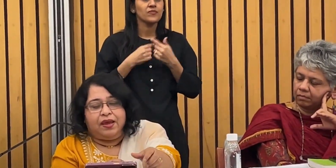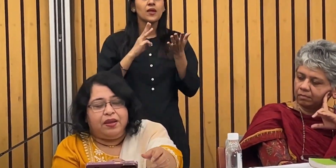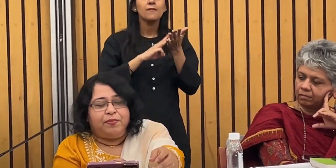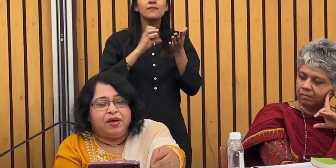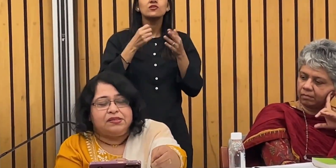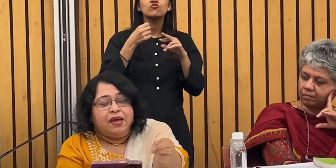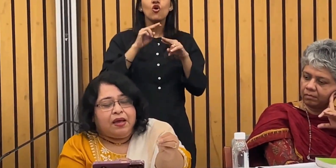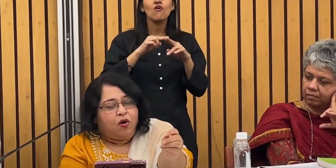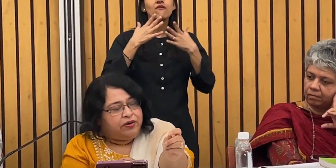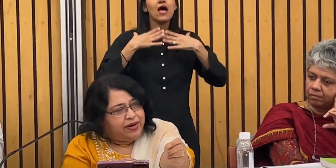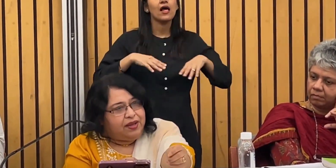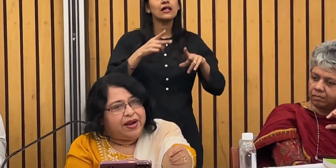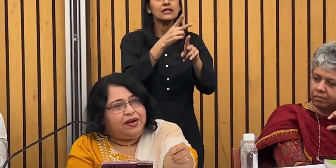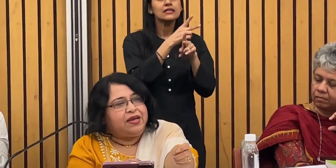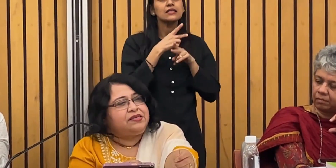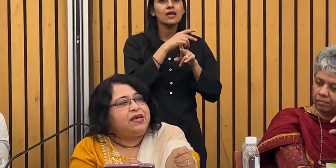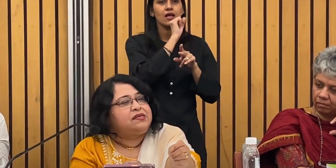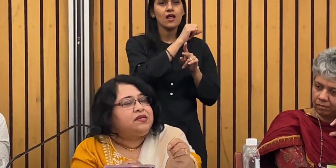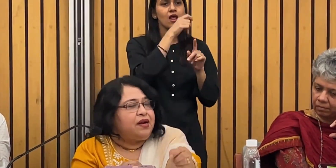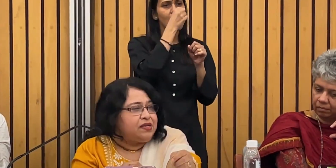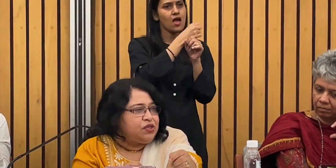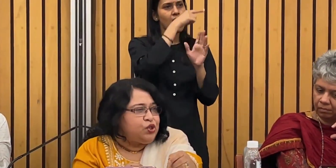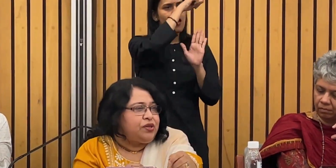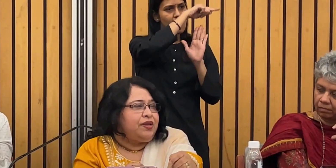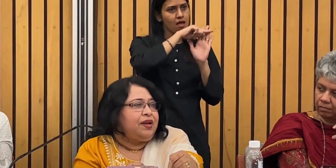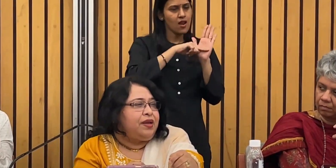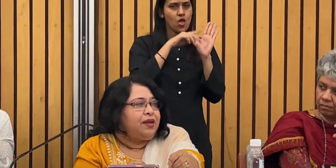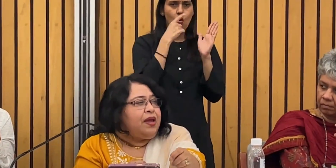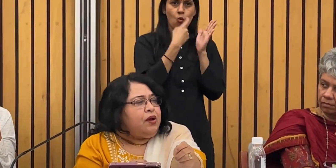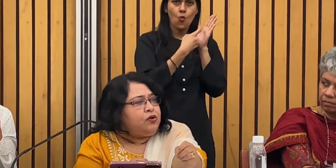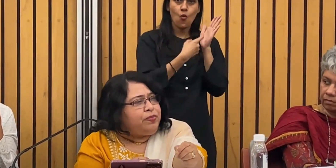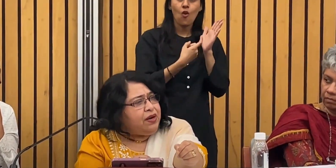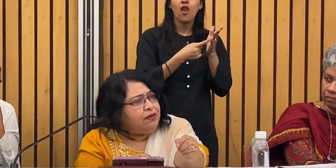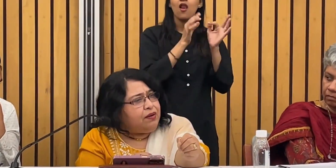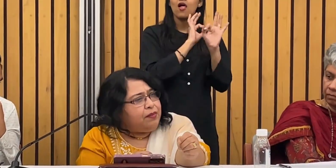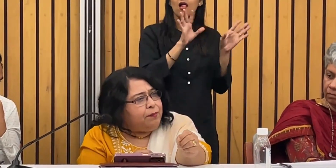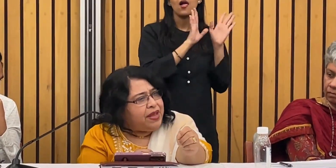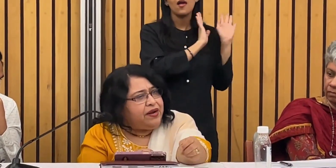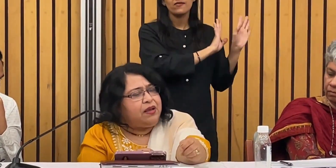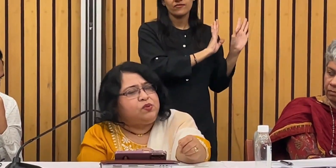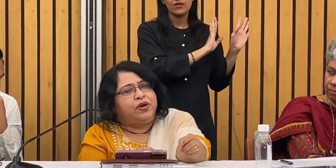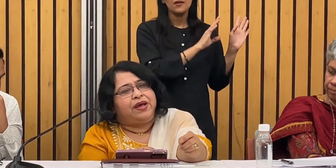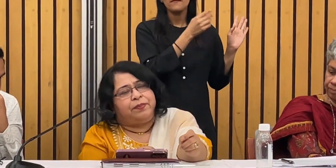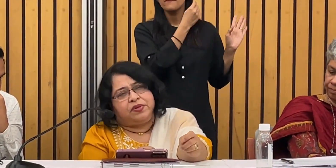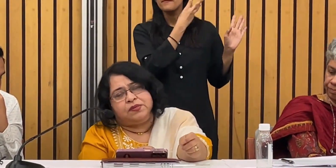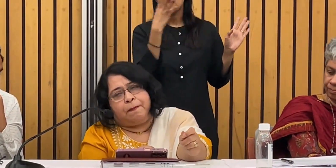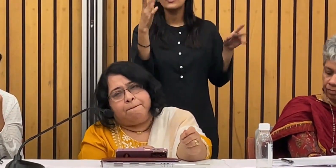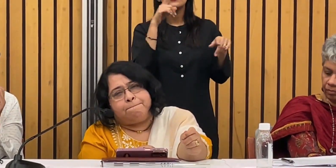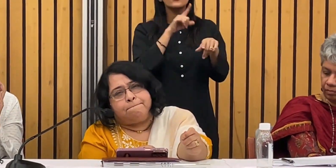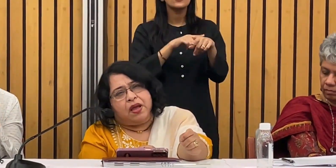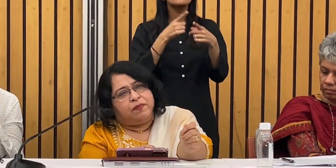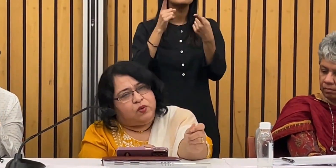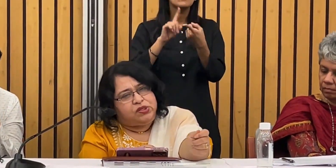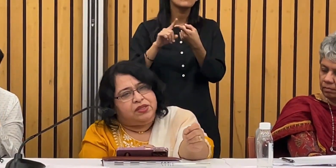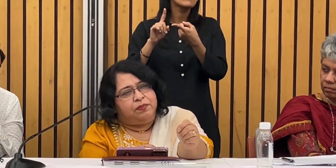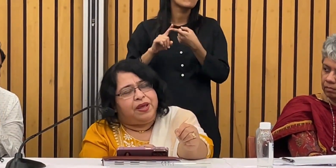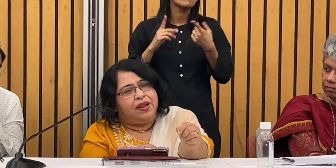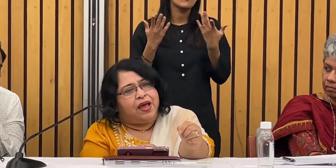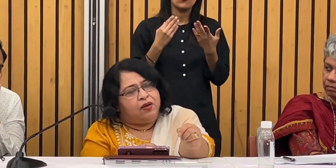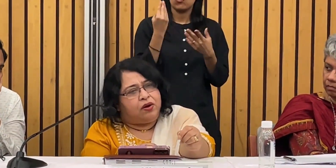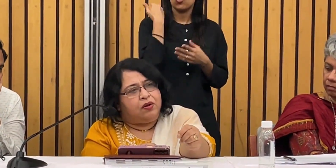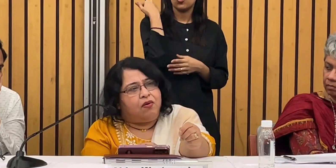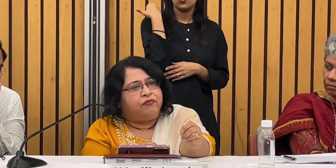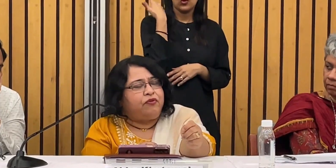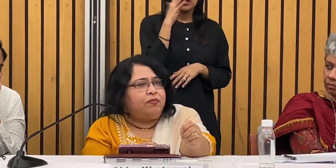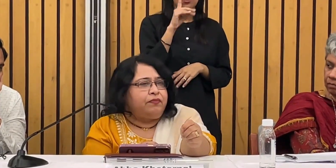हेल्थ केयर के पास ऑलरेडी गाइडलाइंस हैं स्टरलाइजेशन के लिए, बट many times what happens, अभी कुछ ही दिन पहले